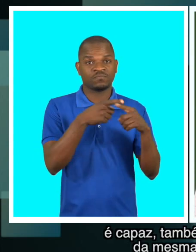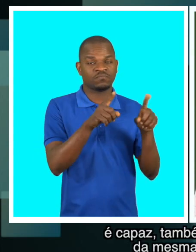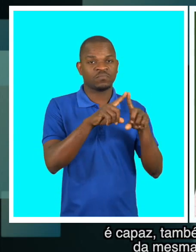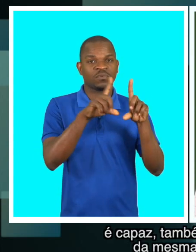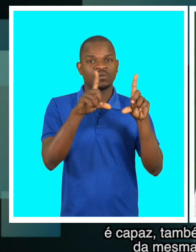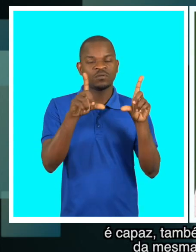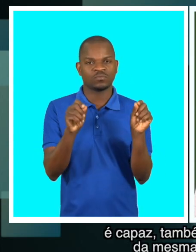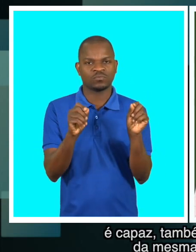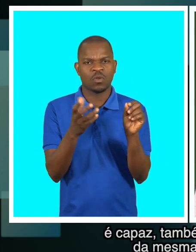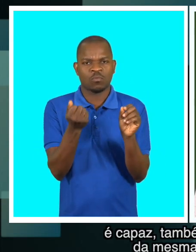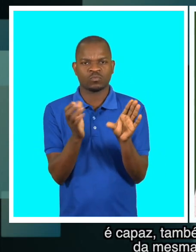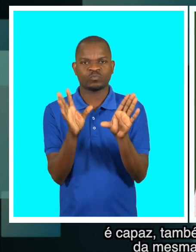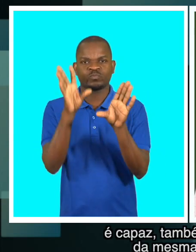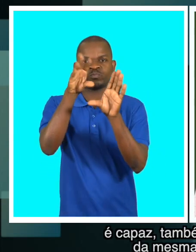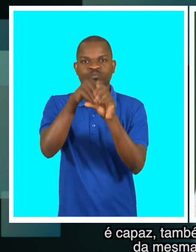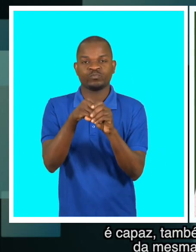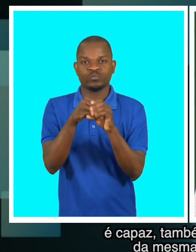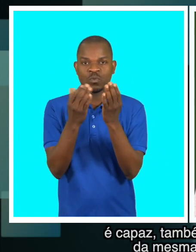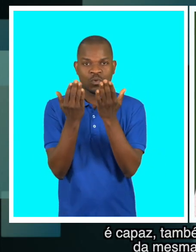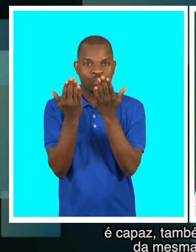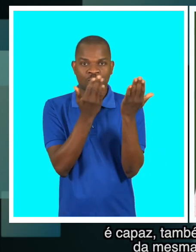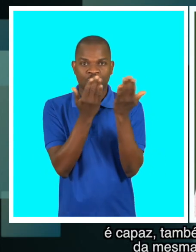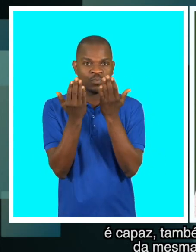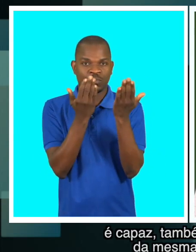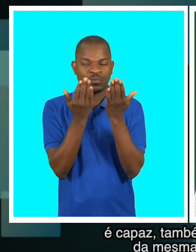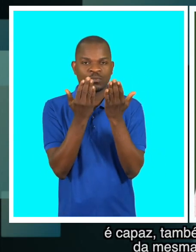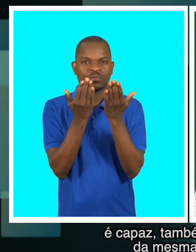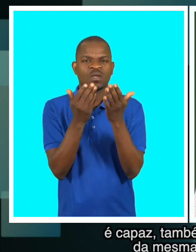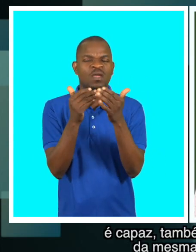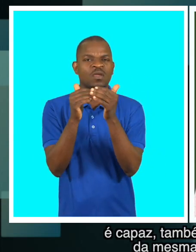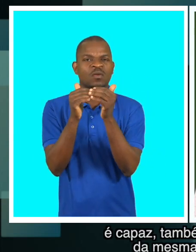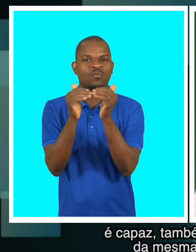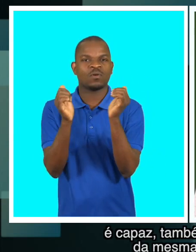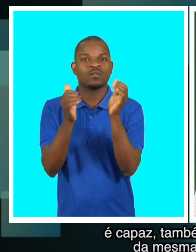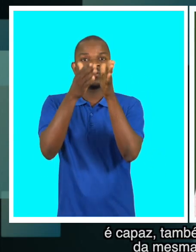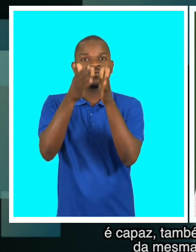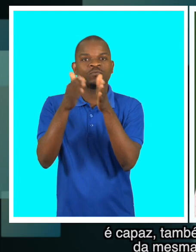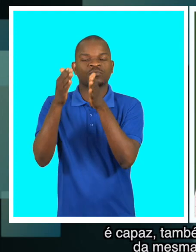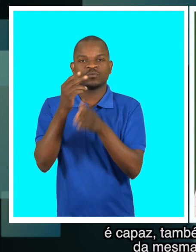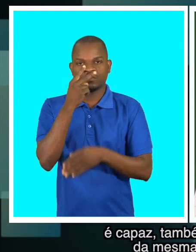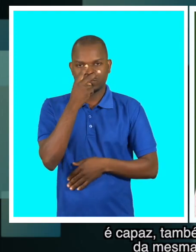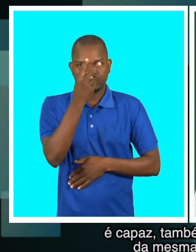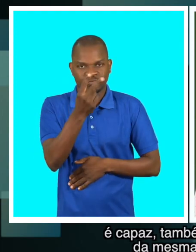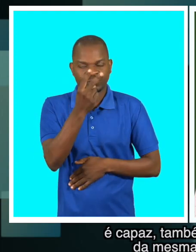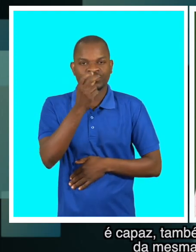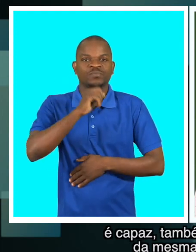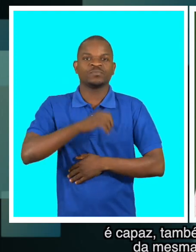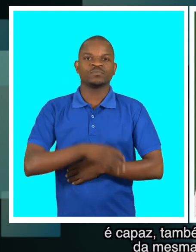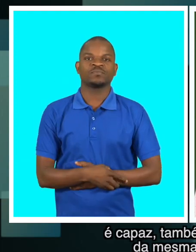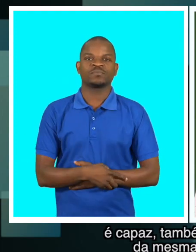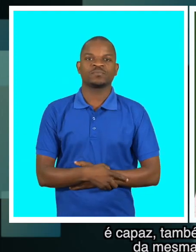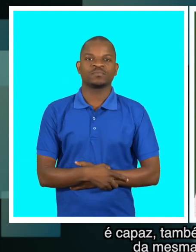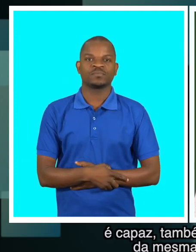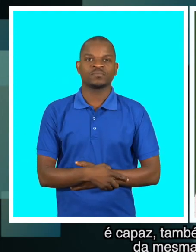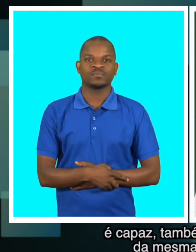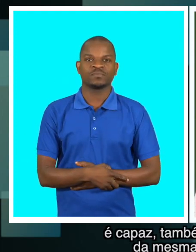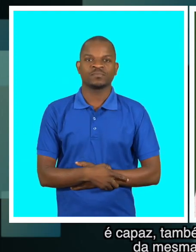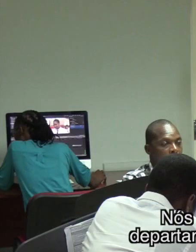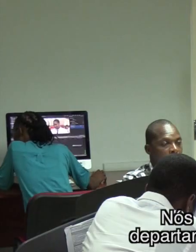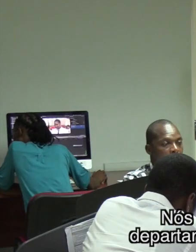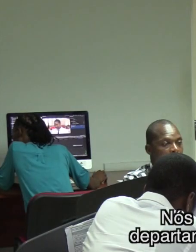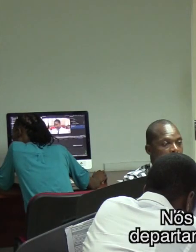ele é capaz também de engrenar no campo acadêmico, da mesma maneira como os outros